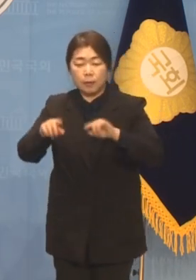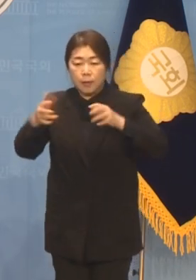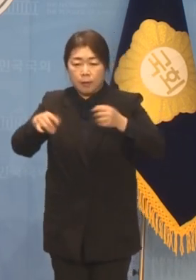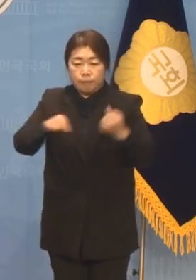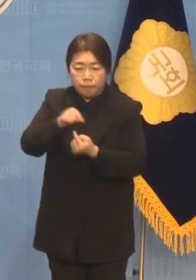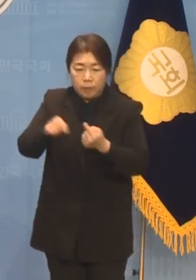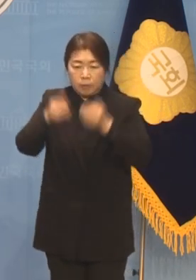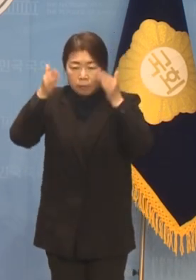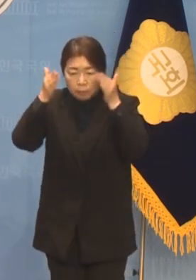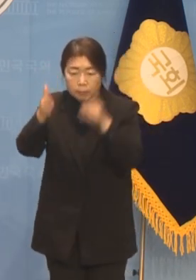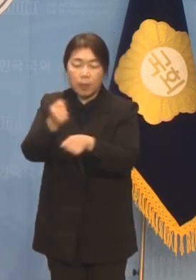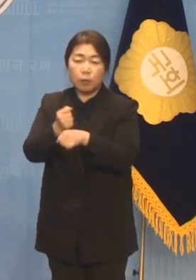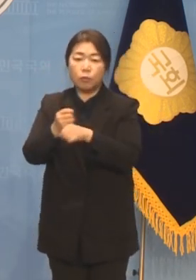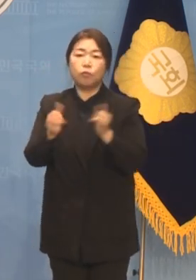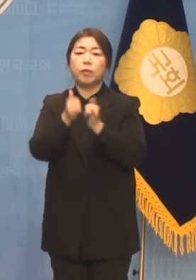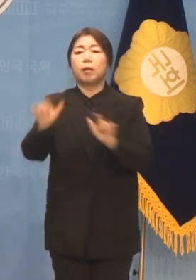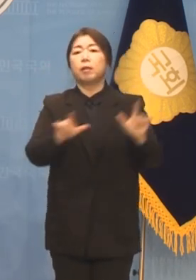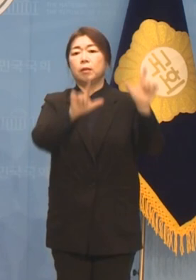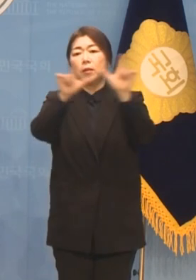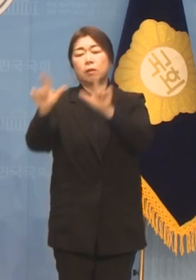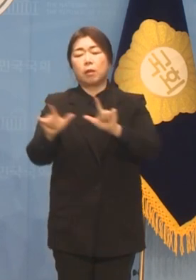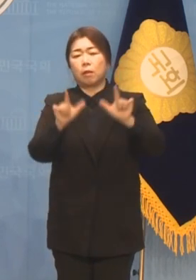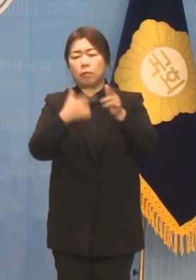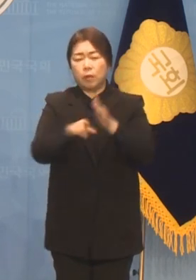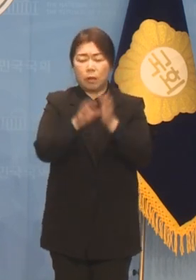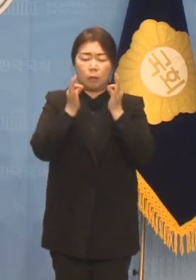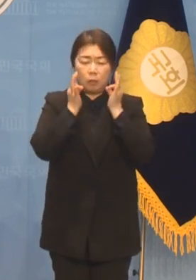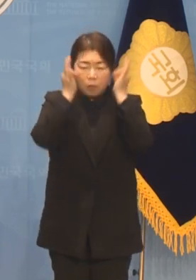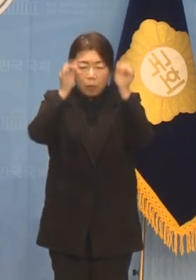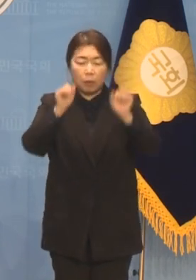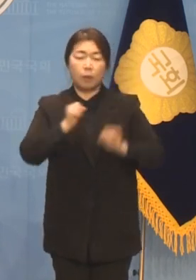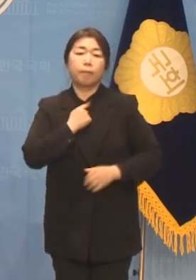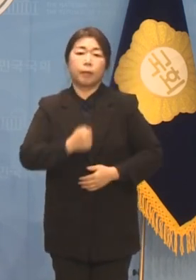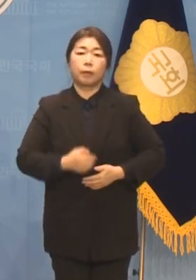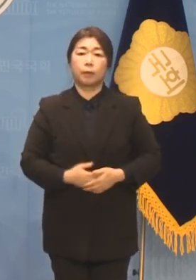공백을 메우고 민생 정책을 추진하는 데 매진했습니다.